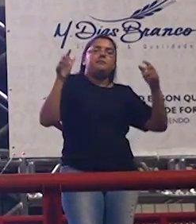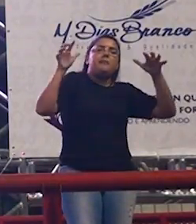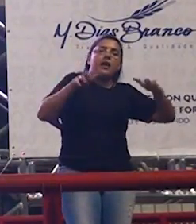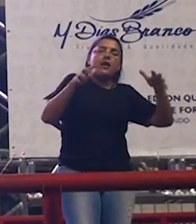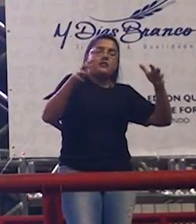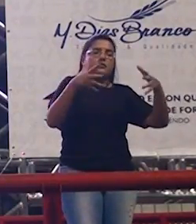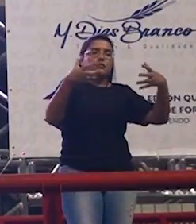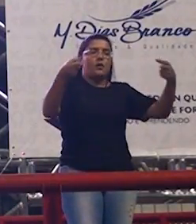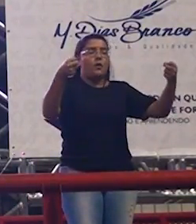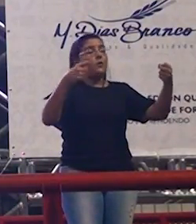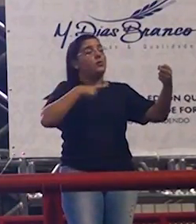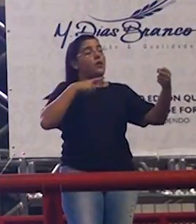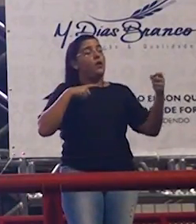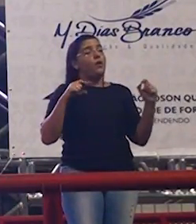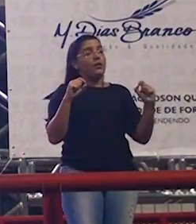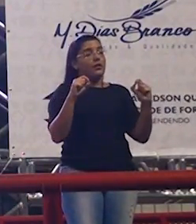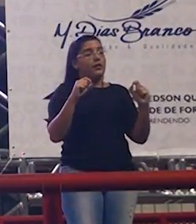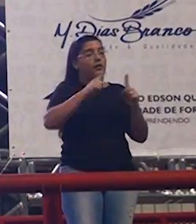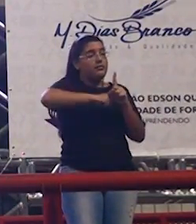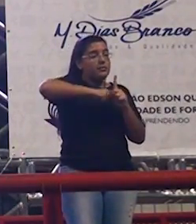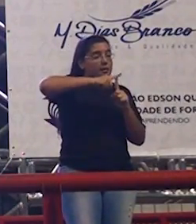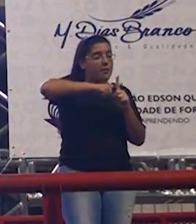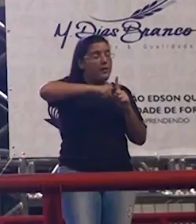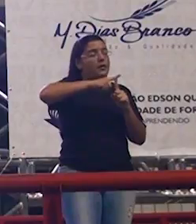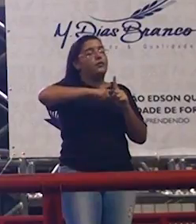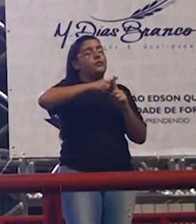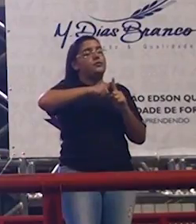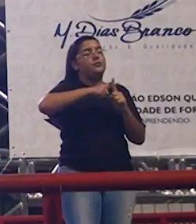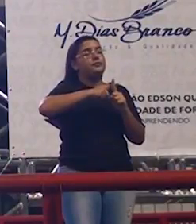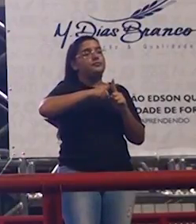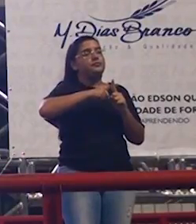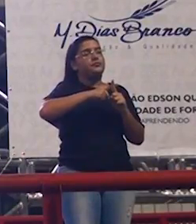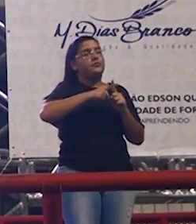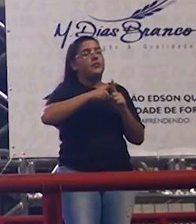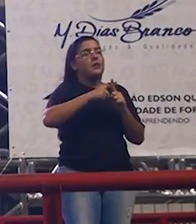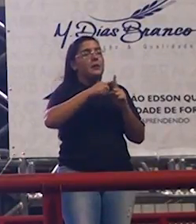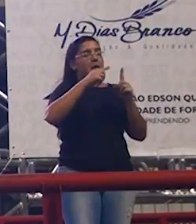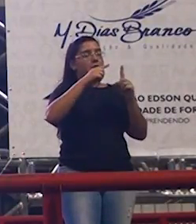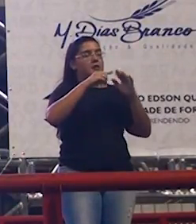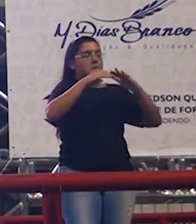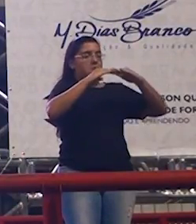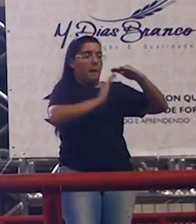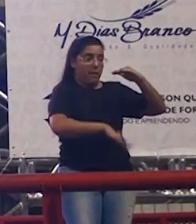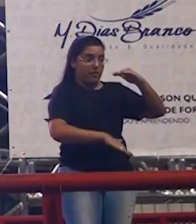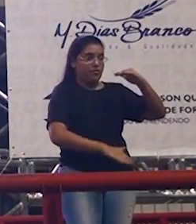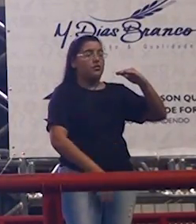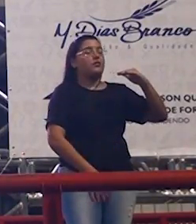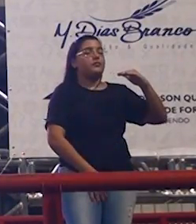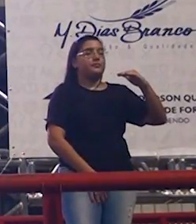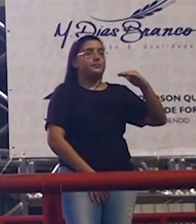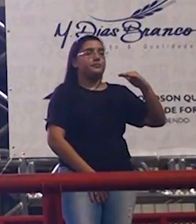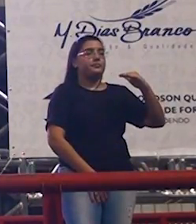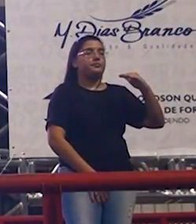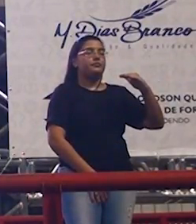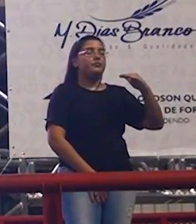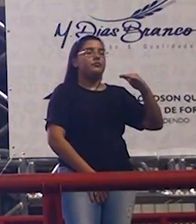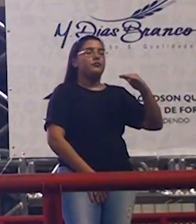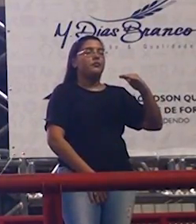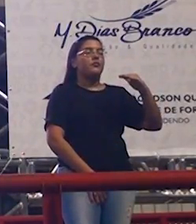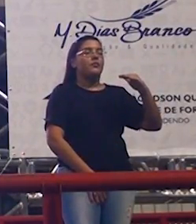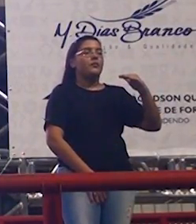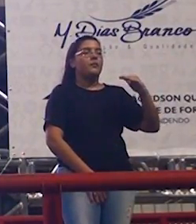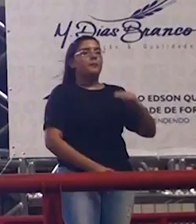pressão, tendem a apresentar temperaturas mais baixas. Alta pressão, temperaturas